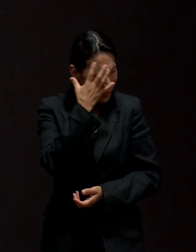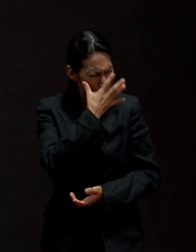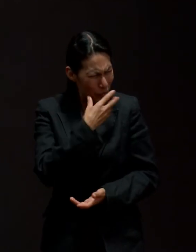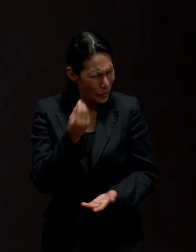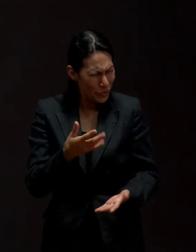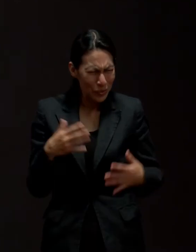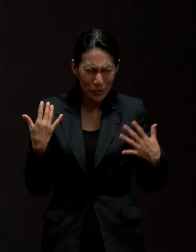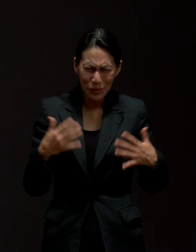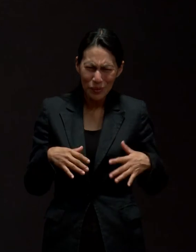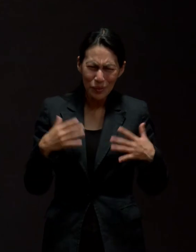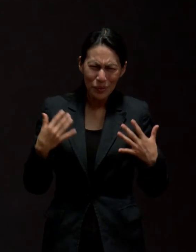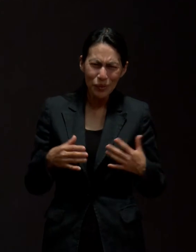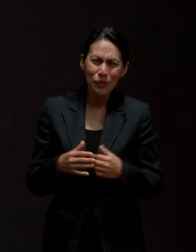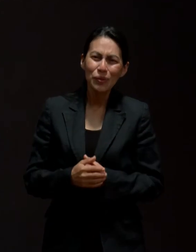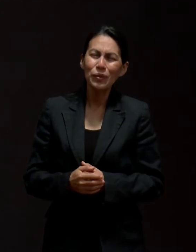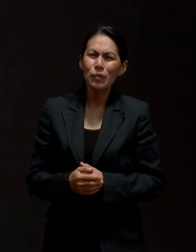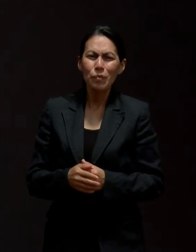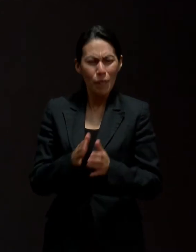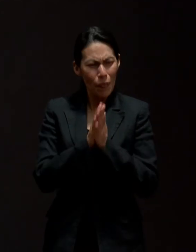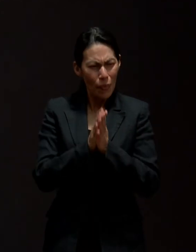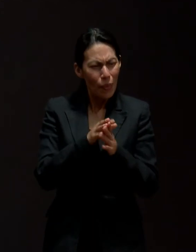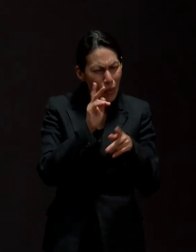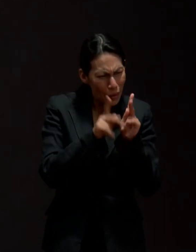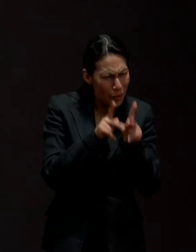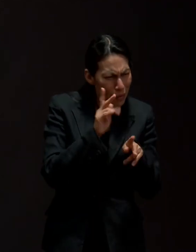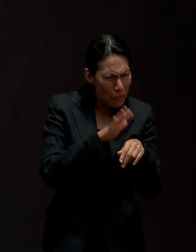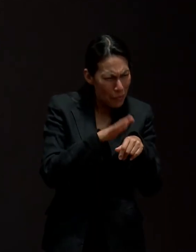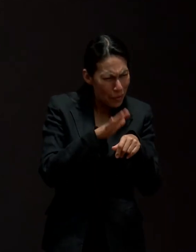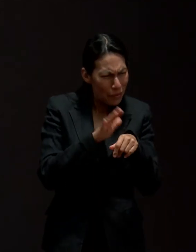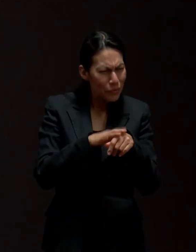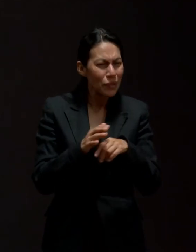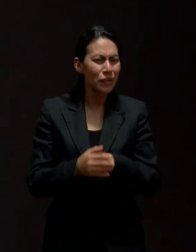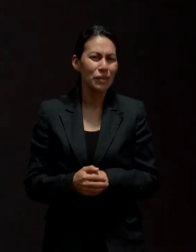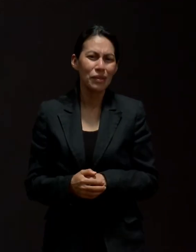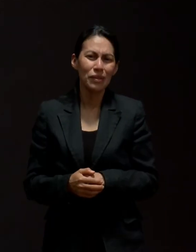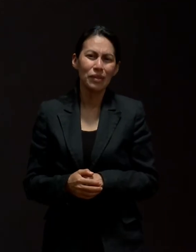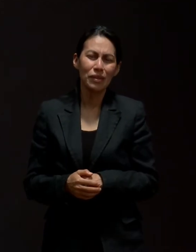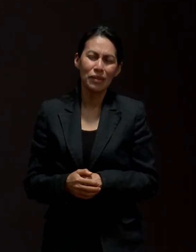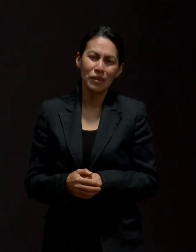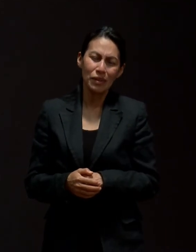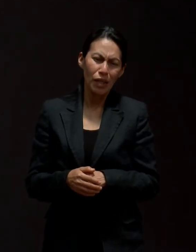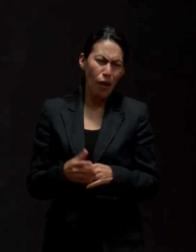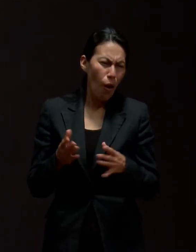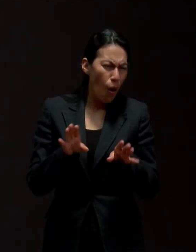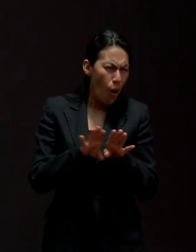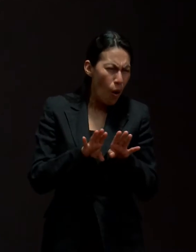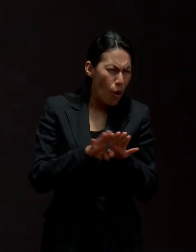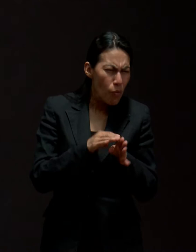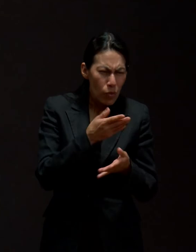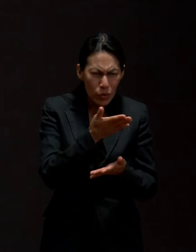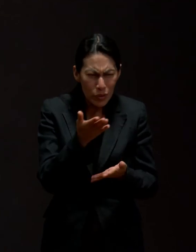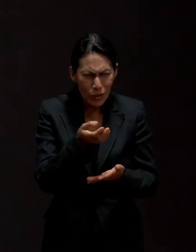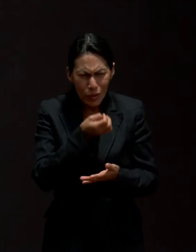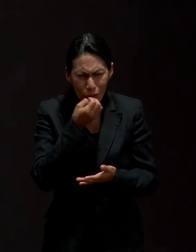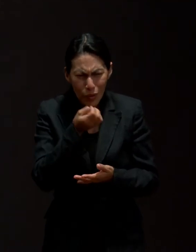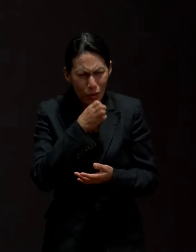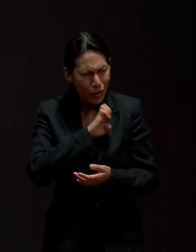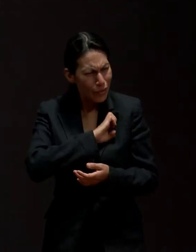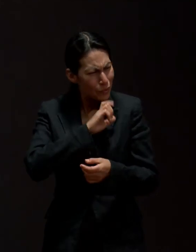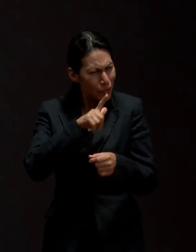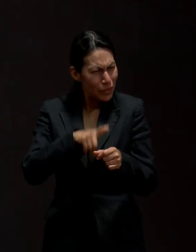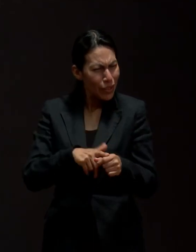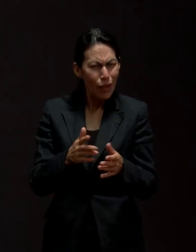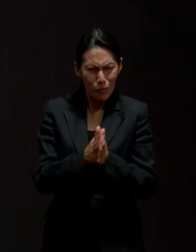Sí. Qué hermoso. Cuéntenos más, cuéntenos alguna historia, cuéntenos algunas